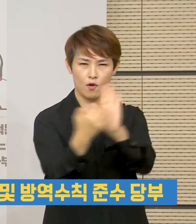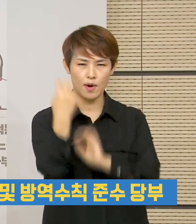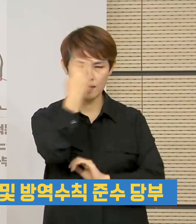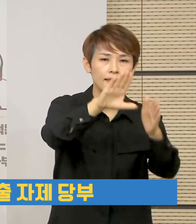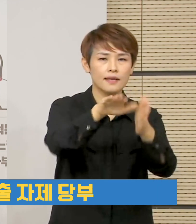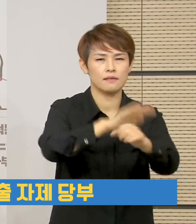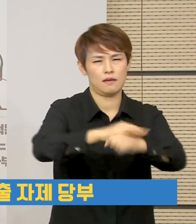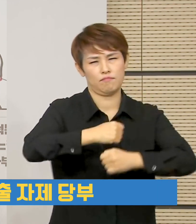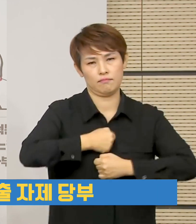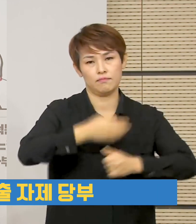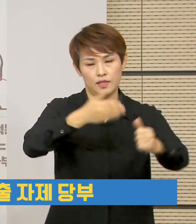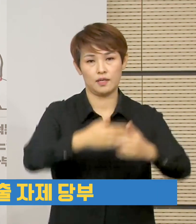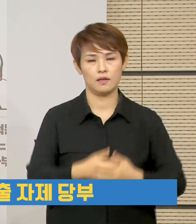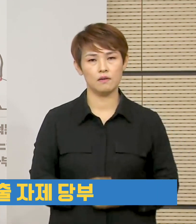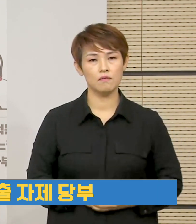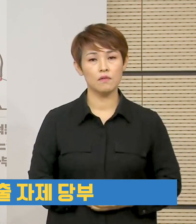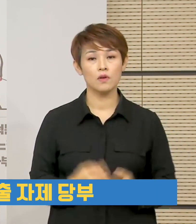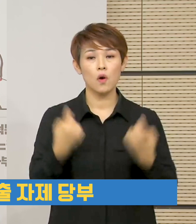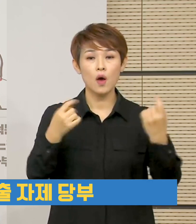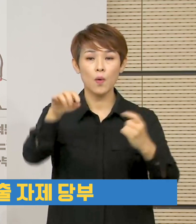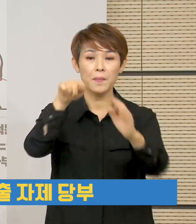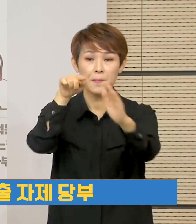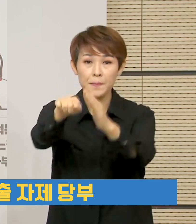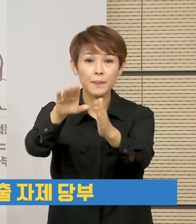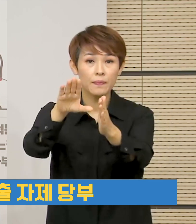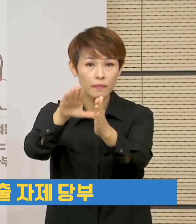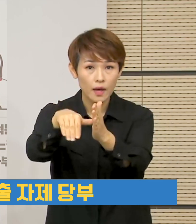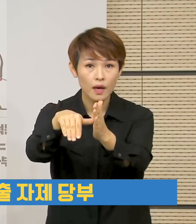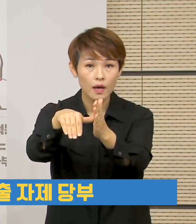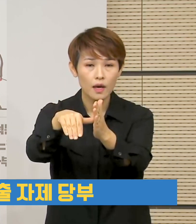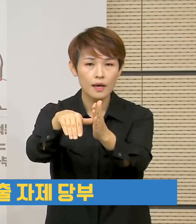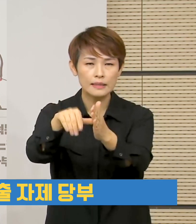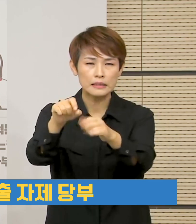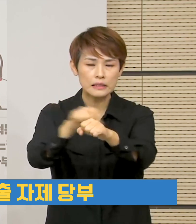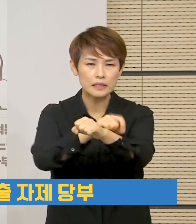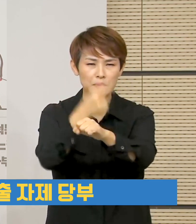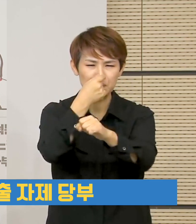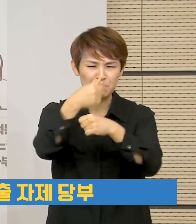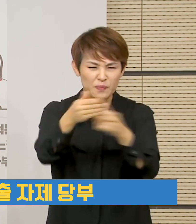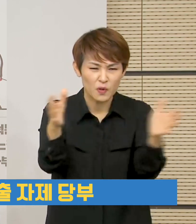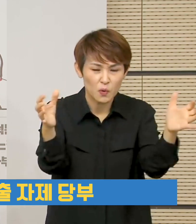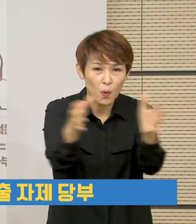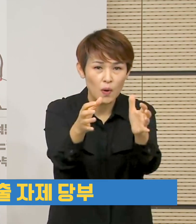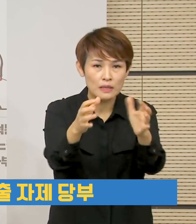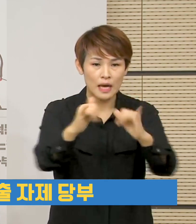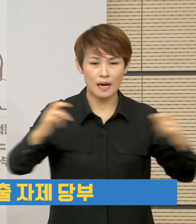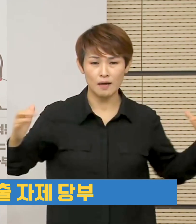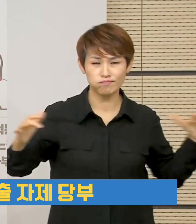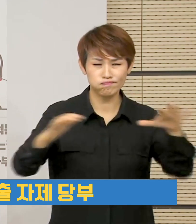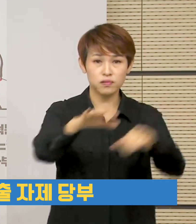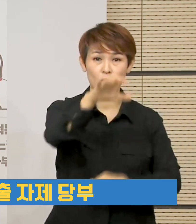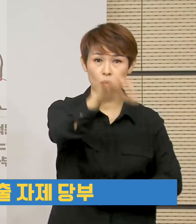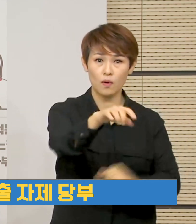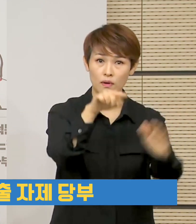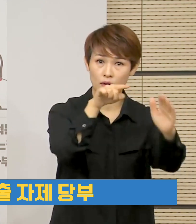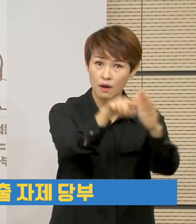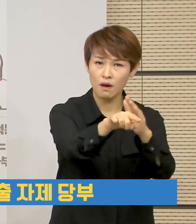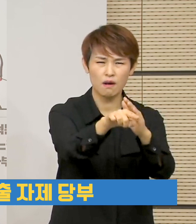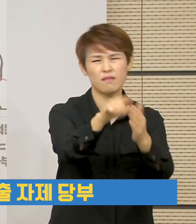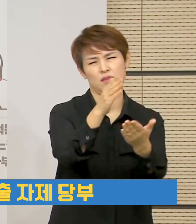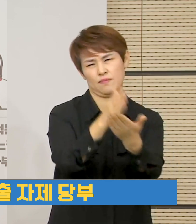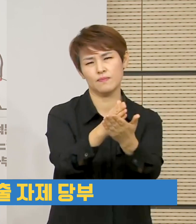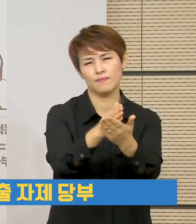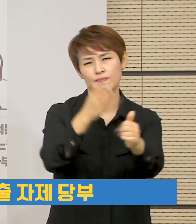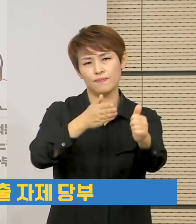바랍니다 혹시 이 행 지 를 방문하는 경우 특히 밀폐 되고 사람이 많이 밀집된 장소는 패